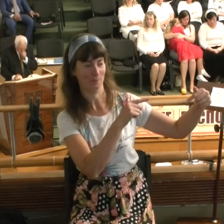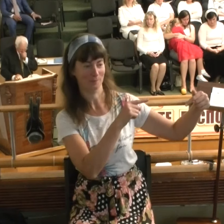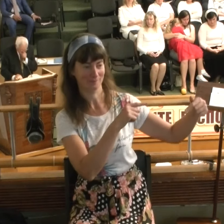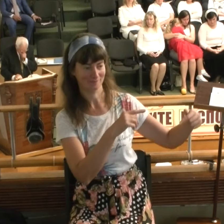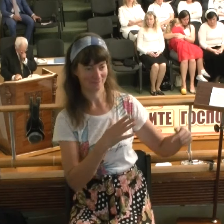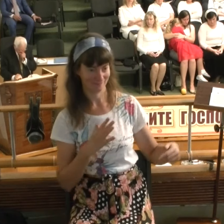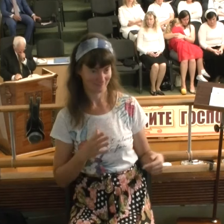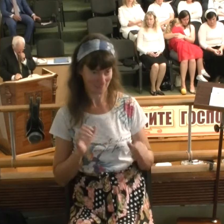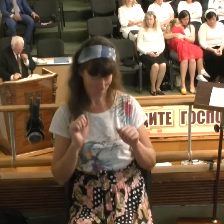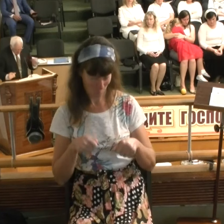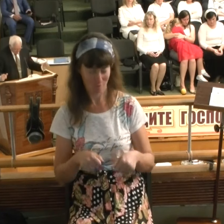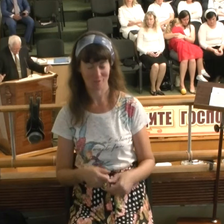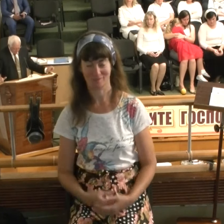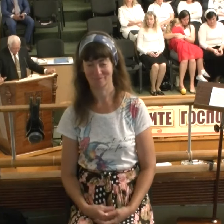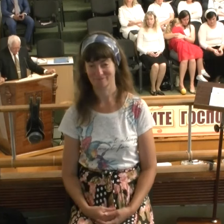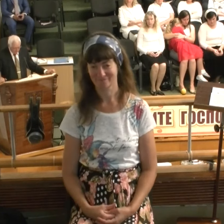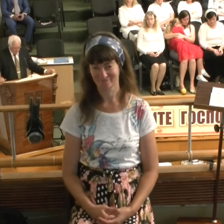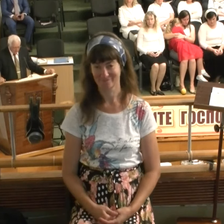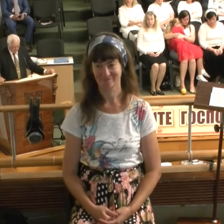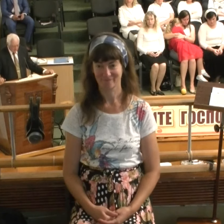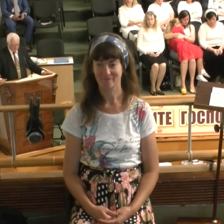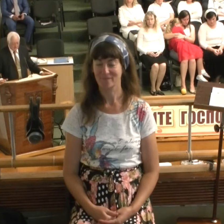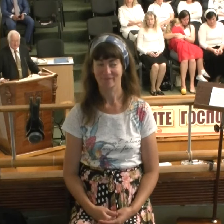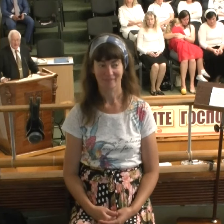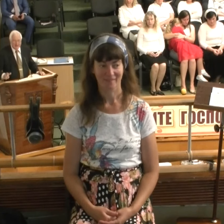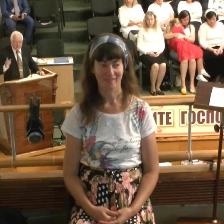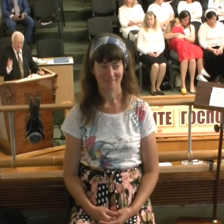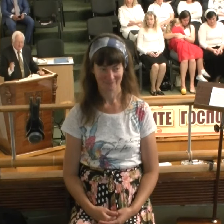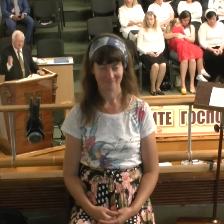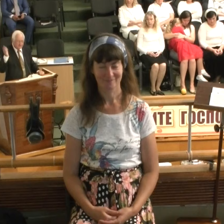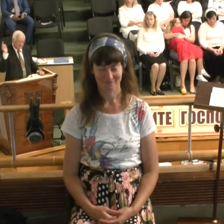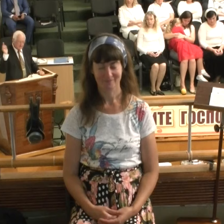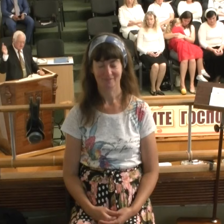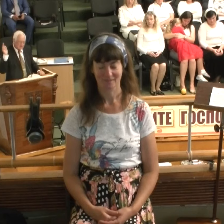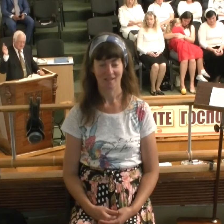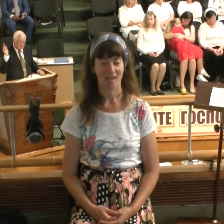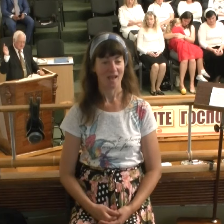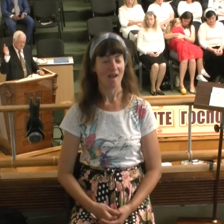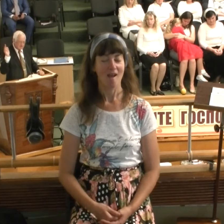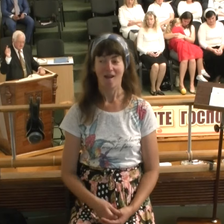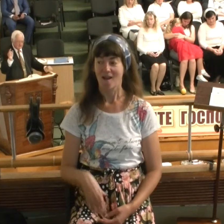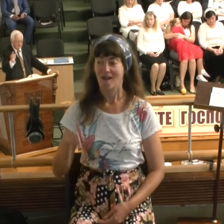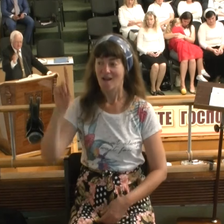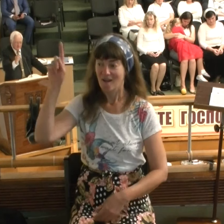послушен в 8 стихе, был послушен даже,